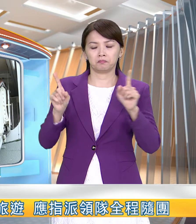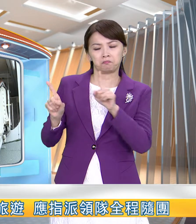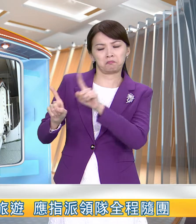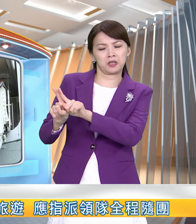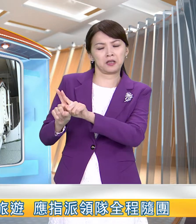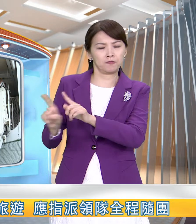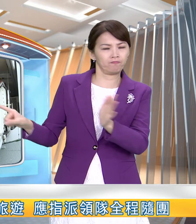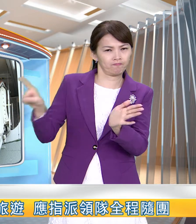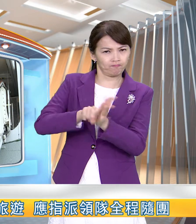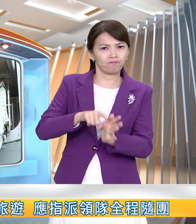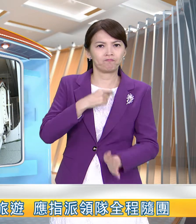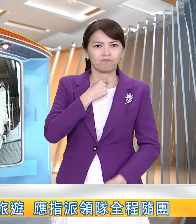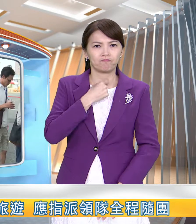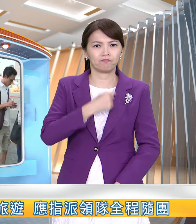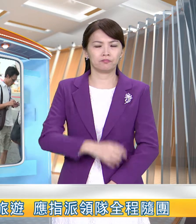务。